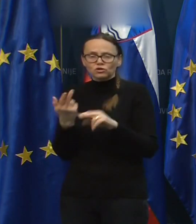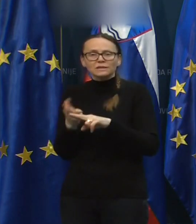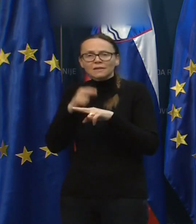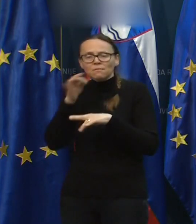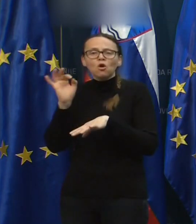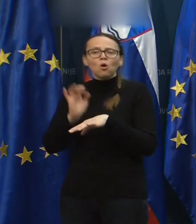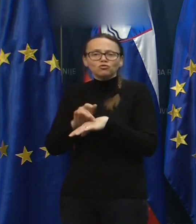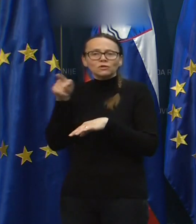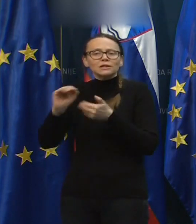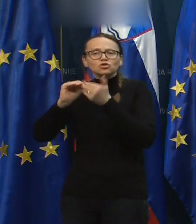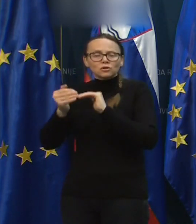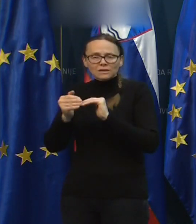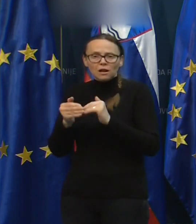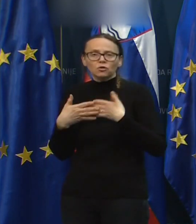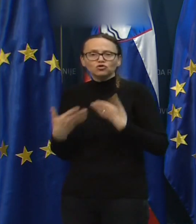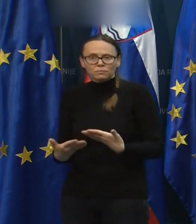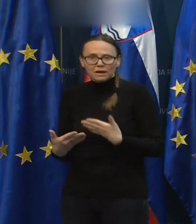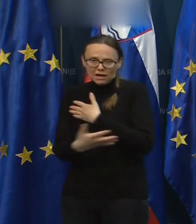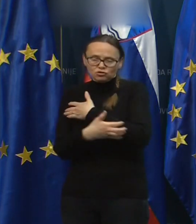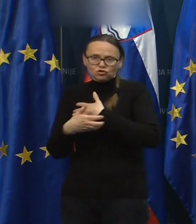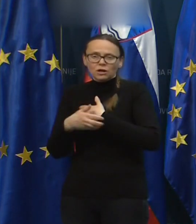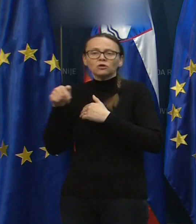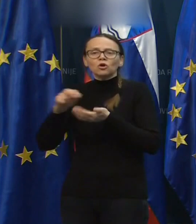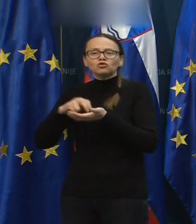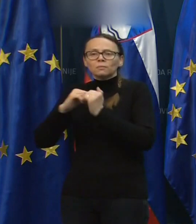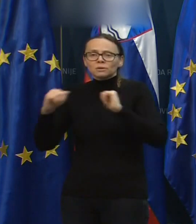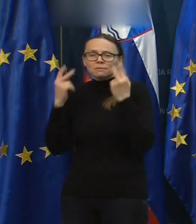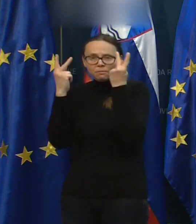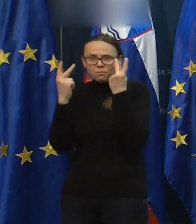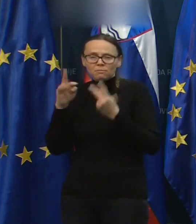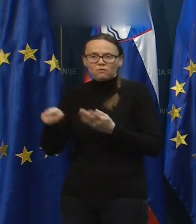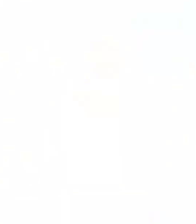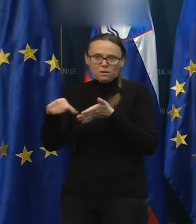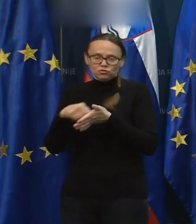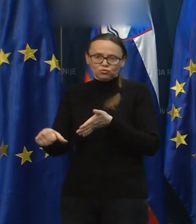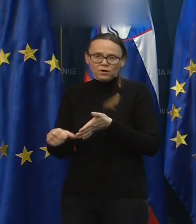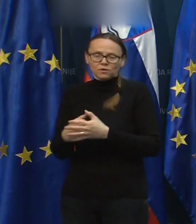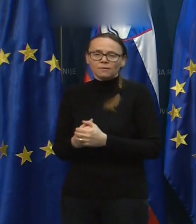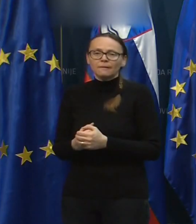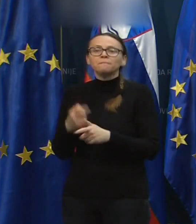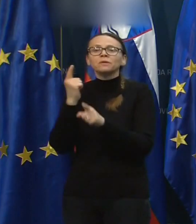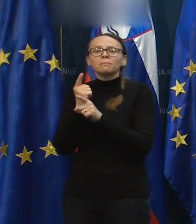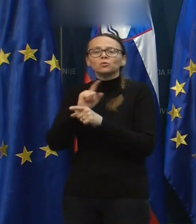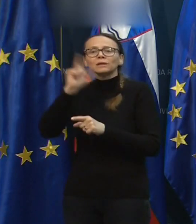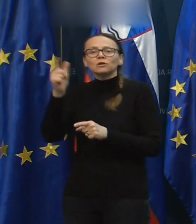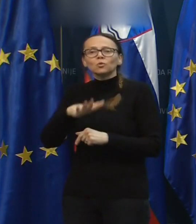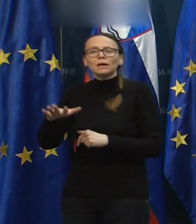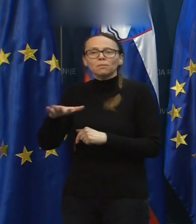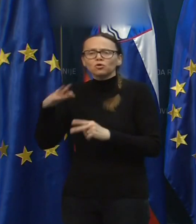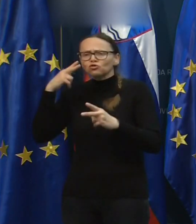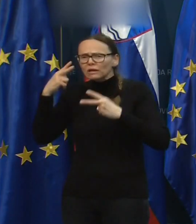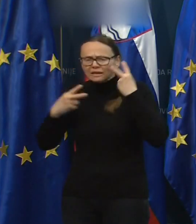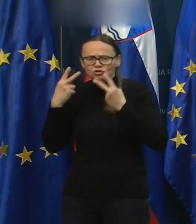občutili ravno socialno šibkejši, kar je še posebej pomembno v tem času. In tudi na drugih področjih